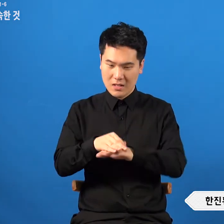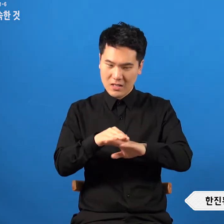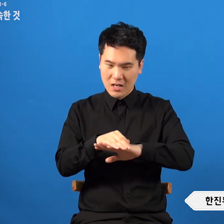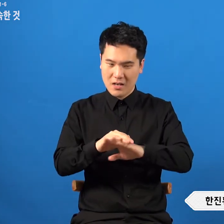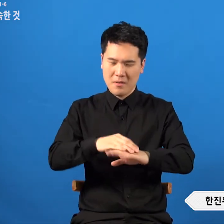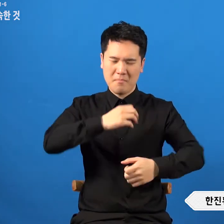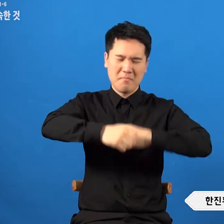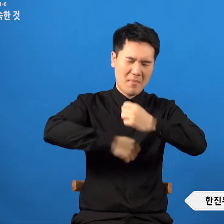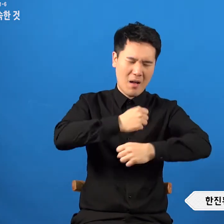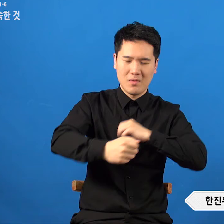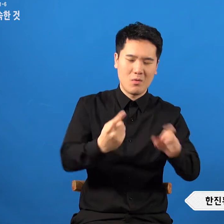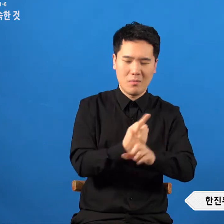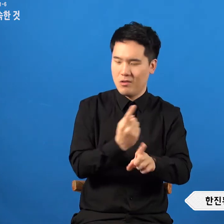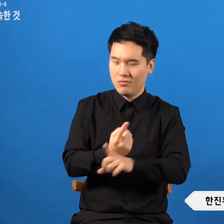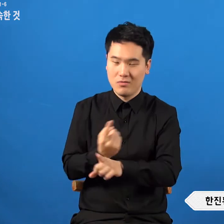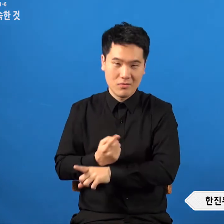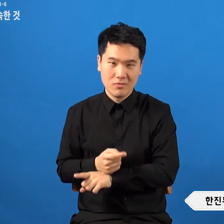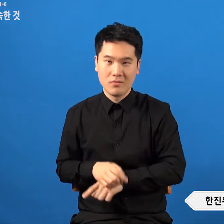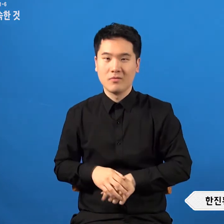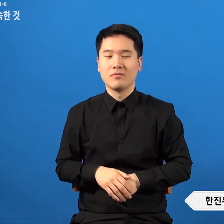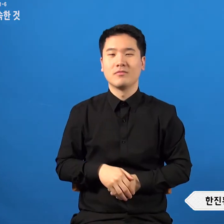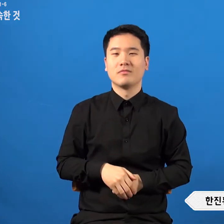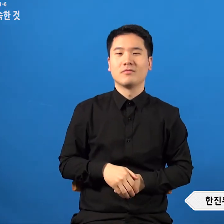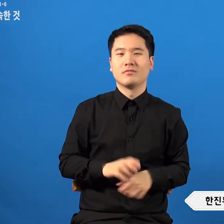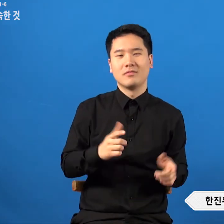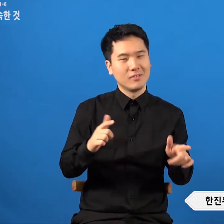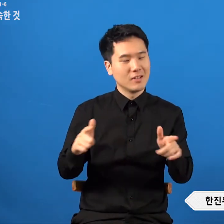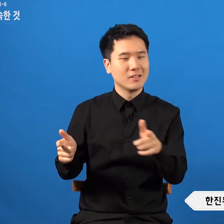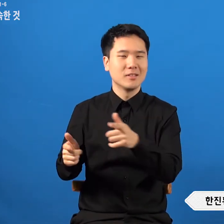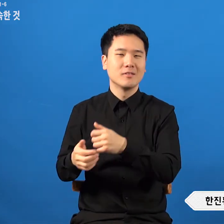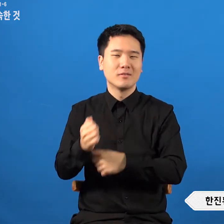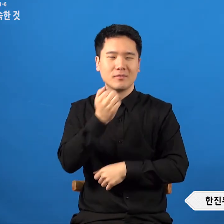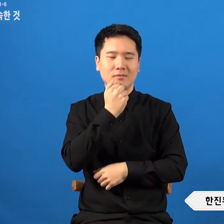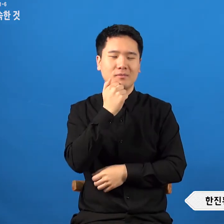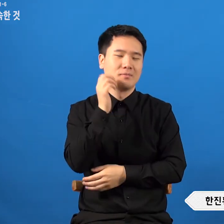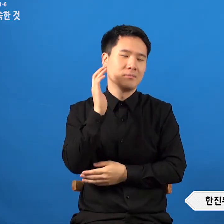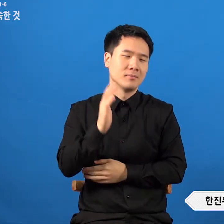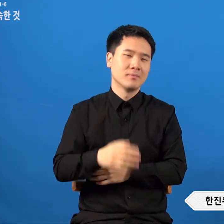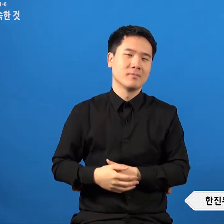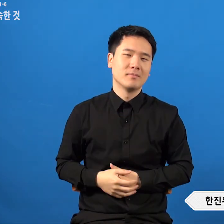것, 선교사는 현대차 판매사원.